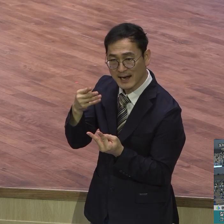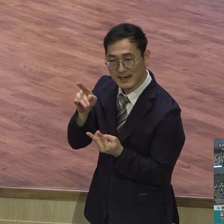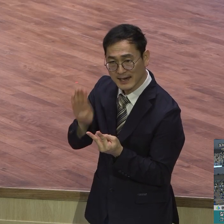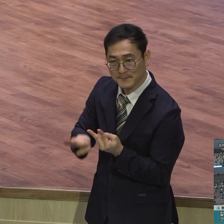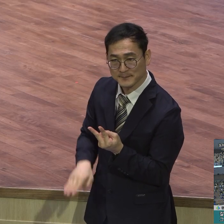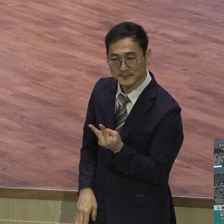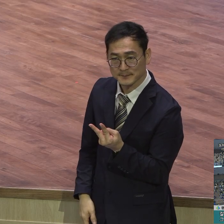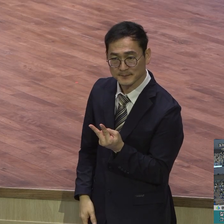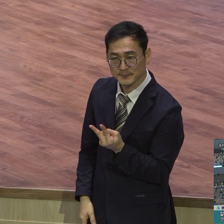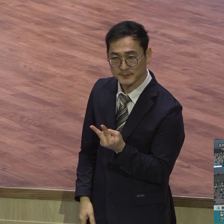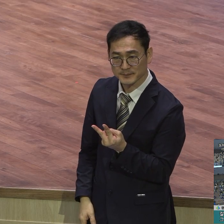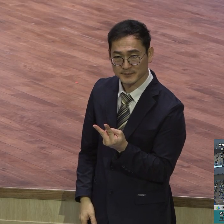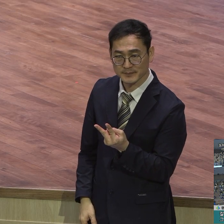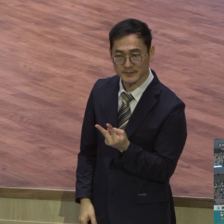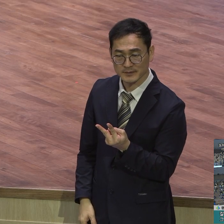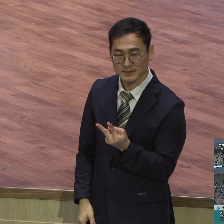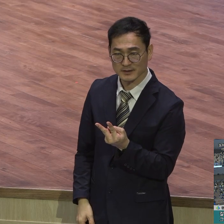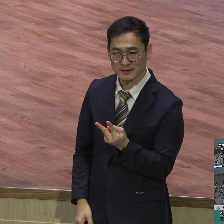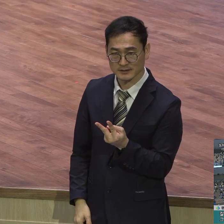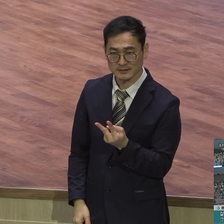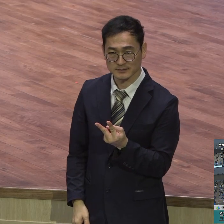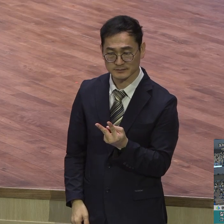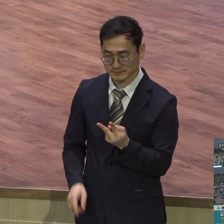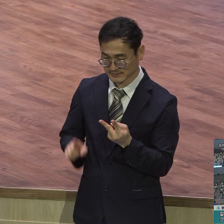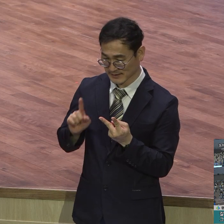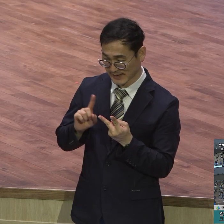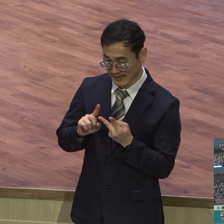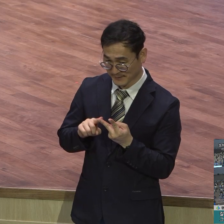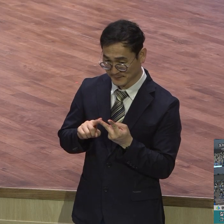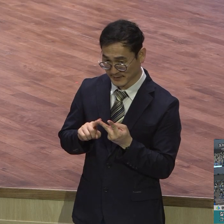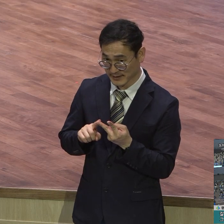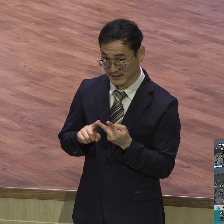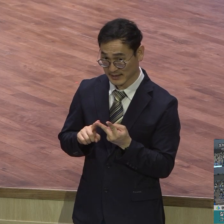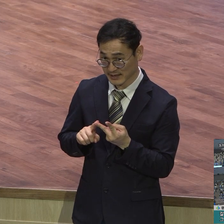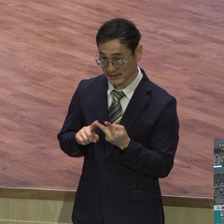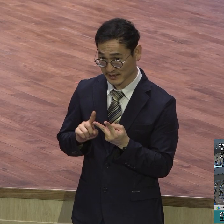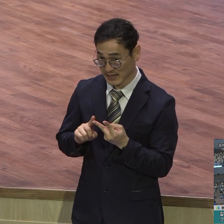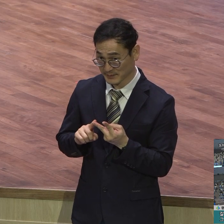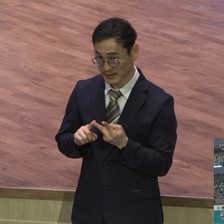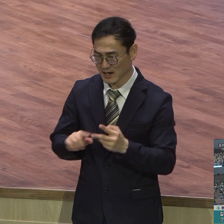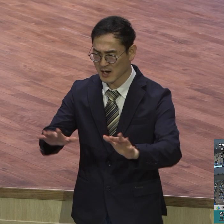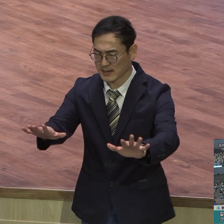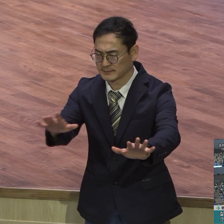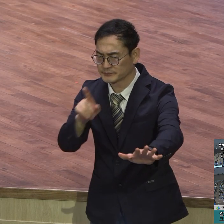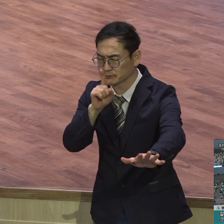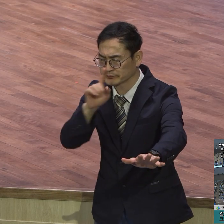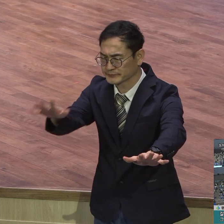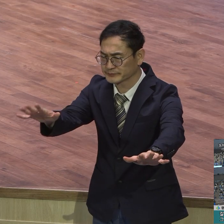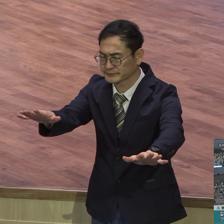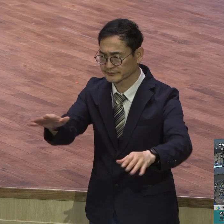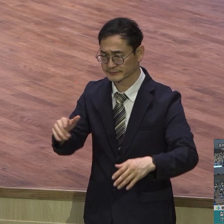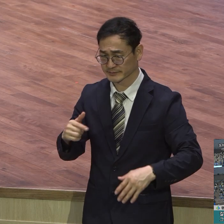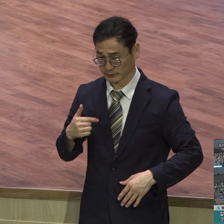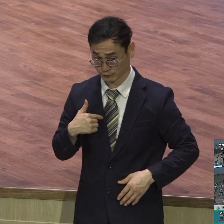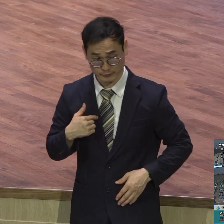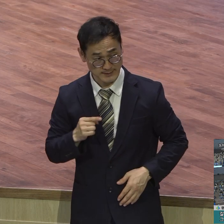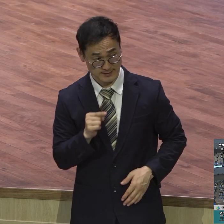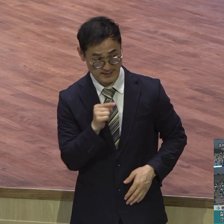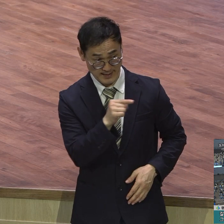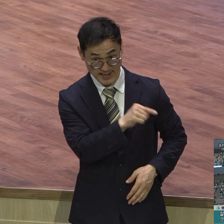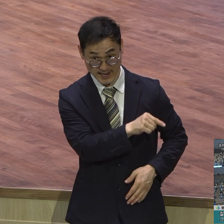갈레비 모세에게 백성을 조용하게 하고 이르되 우리가 곧 올라가서